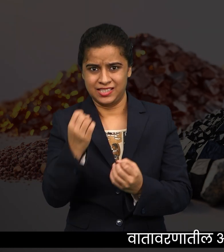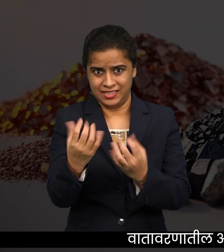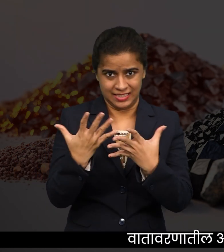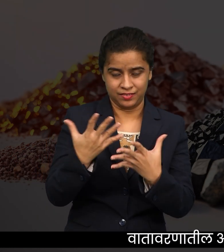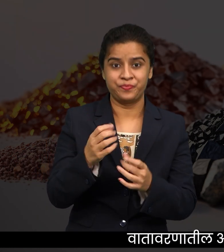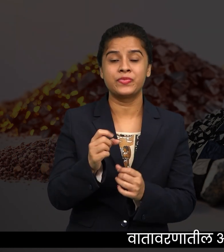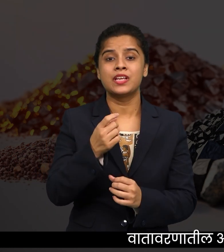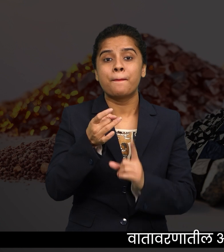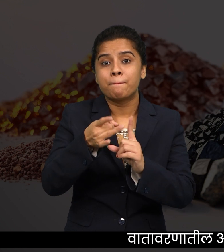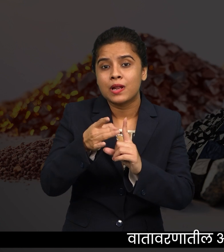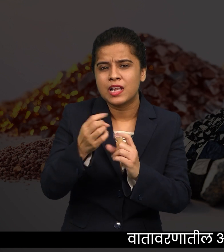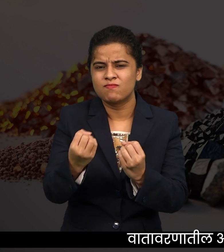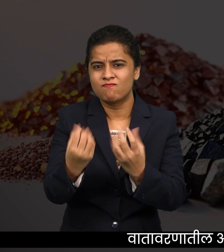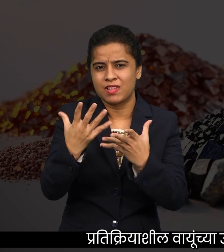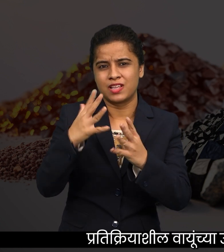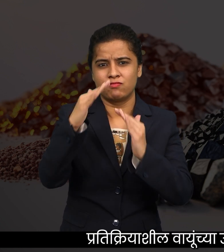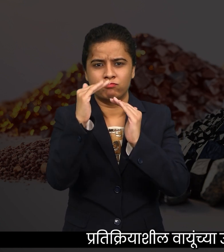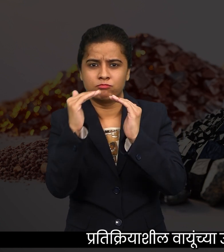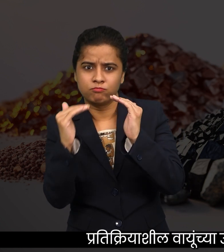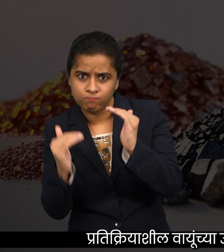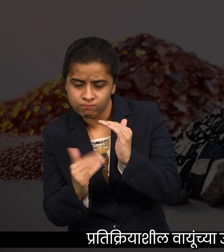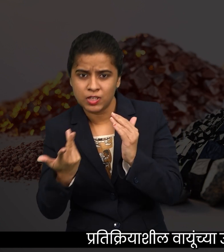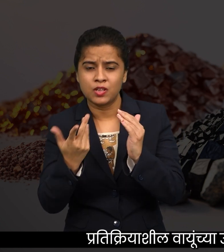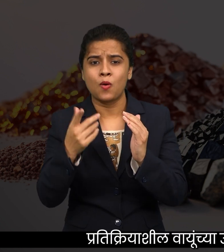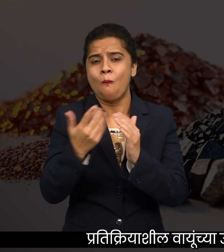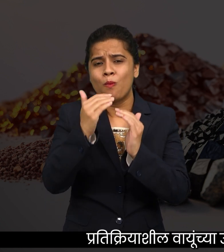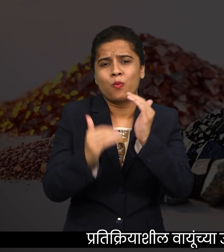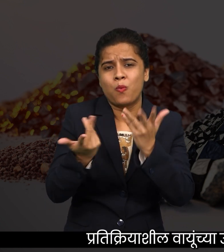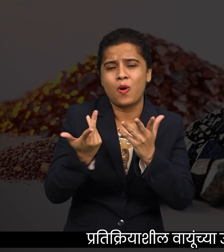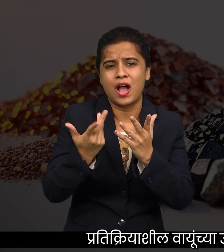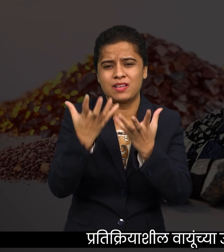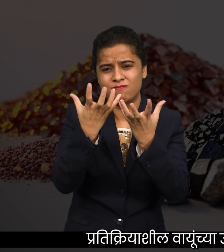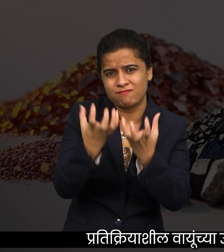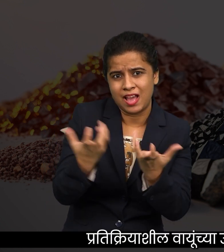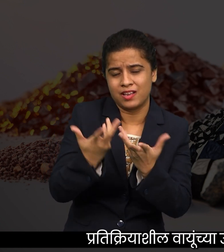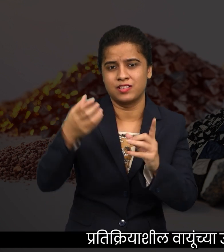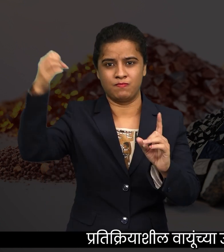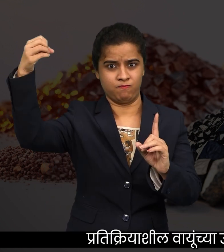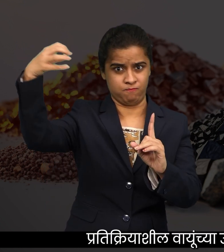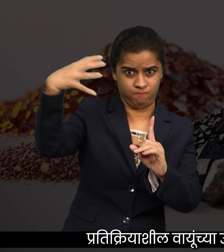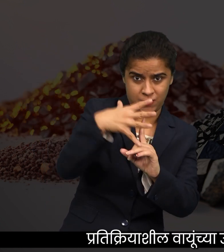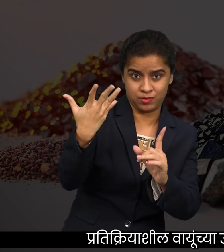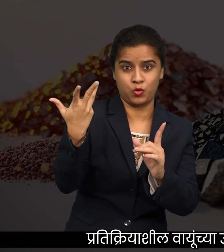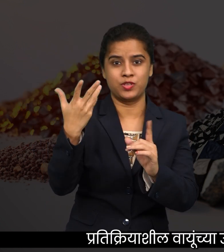वातावरणातील ऑक्सिजन आणि आर्द्रता आणि काही प्रतिक्रियाशील वायूंच्या उपस्थितीमुळे धातूची चमक कमी होत जाते.